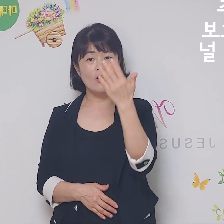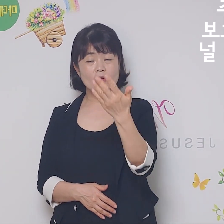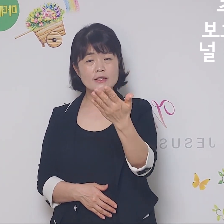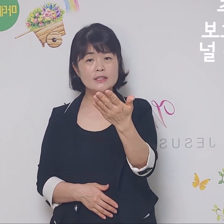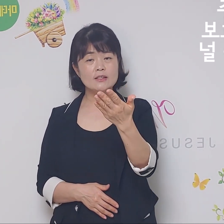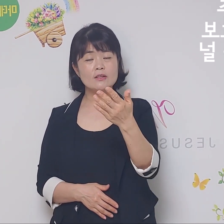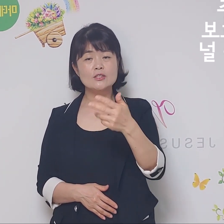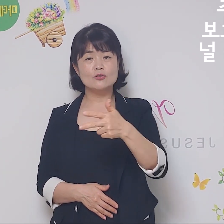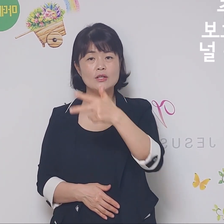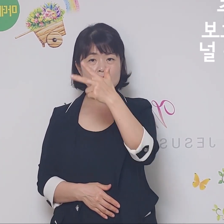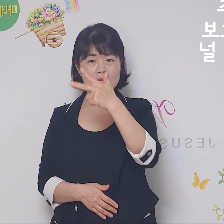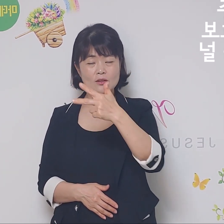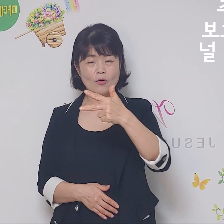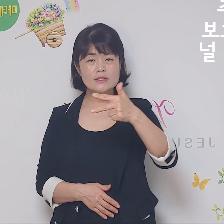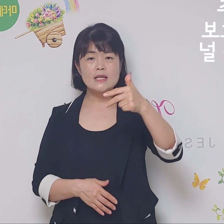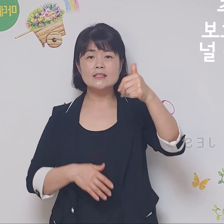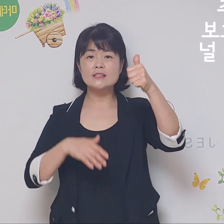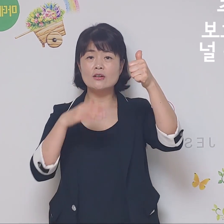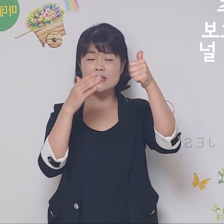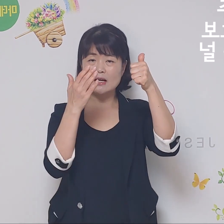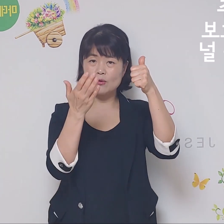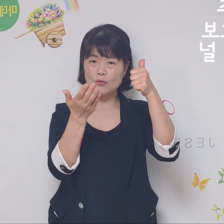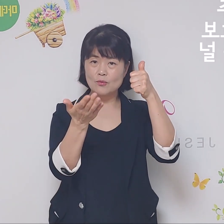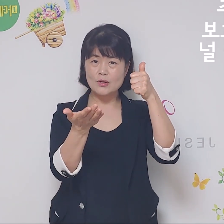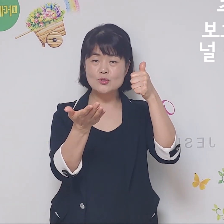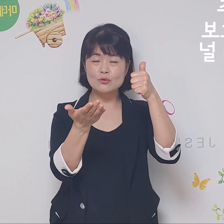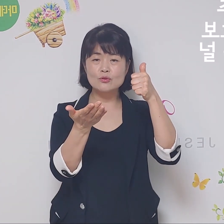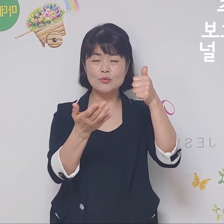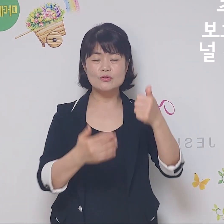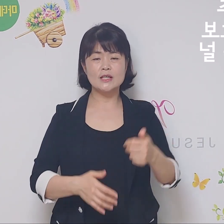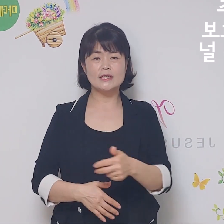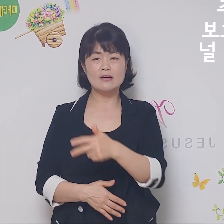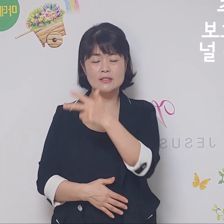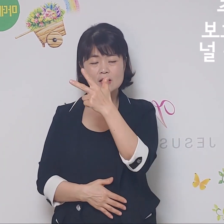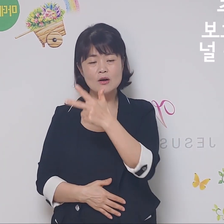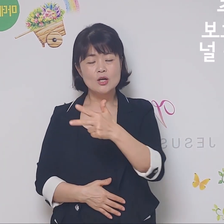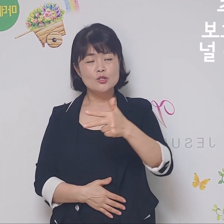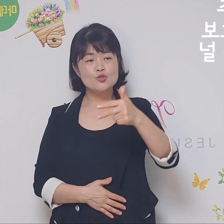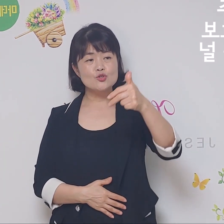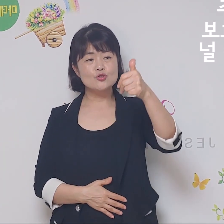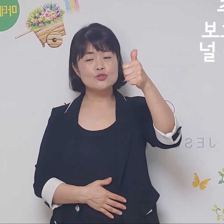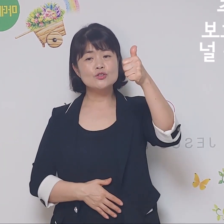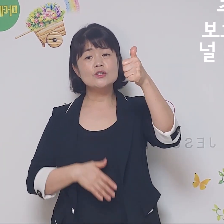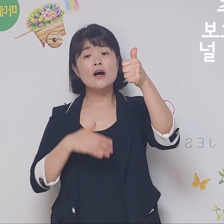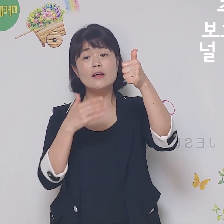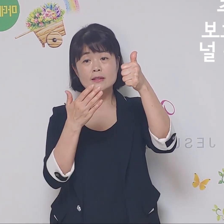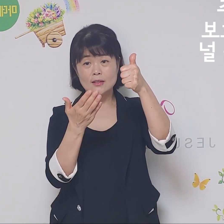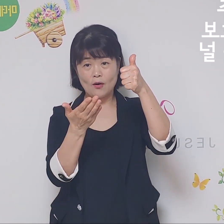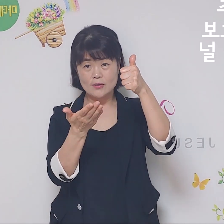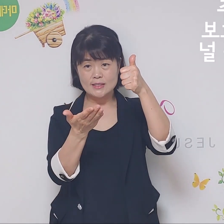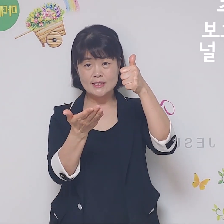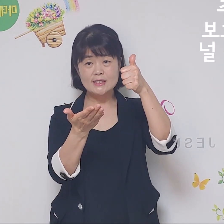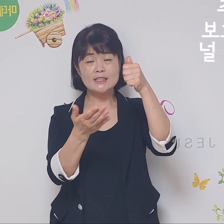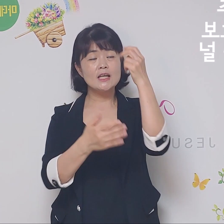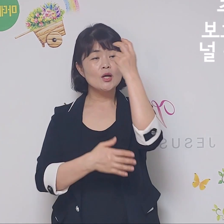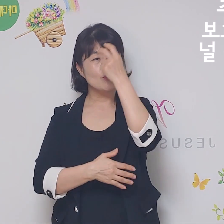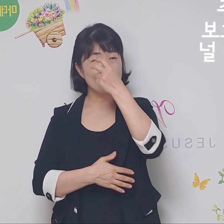너를 이렇게 하셔도 되는데 너자는요 제가 왼손으로 표현을 할게요. 그래서 주 너를